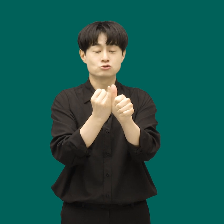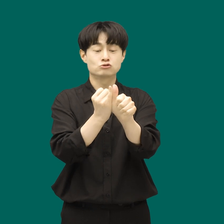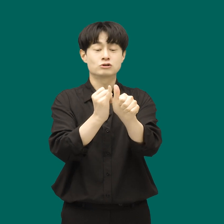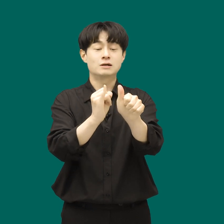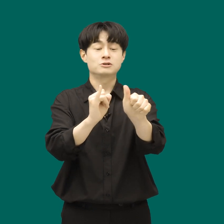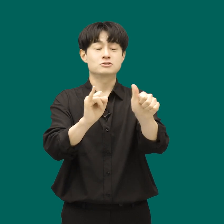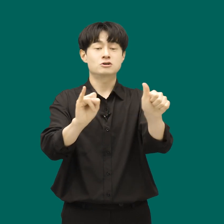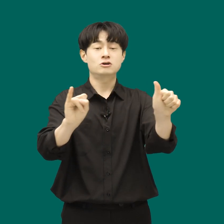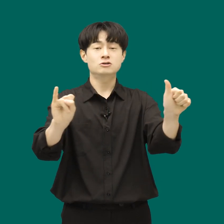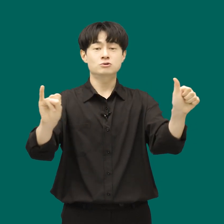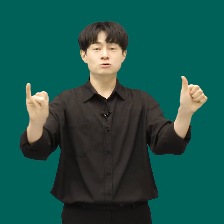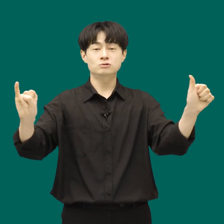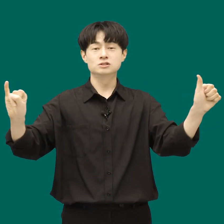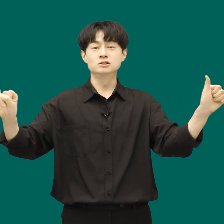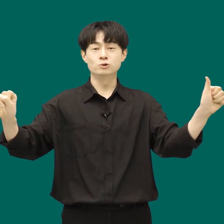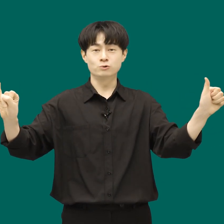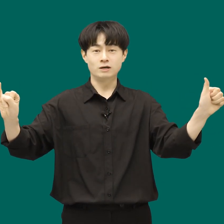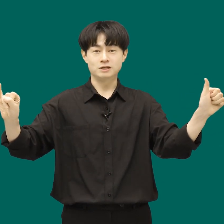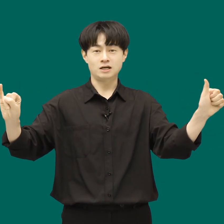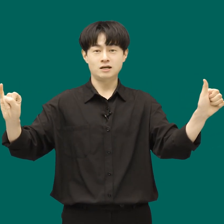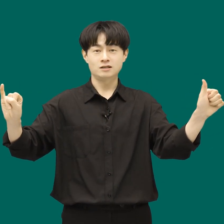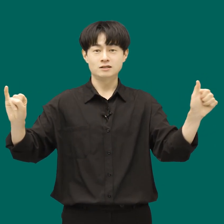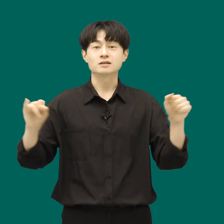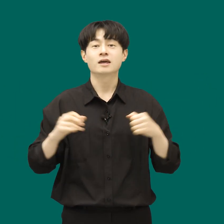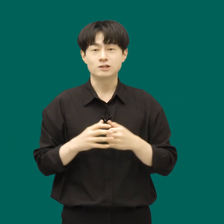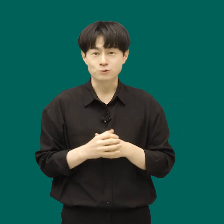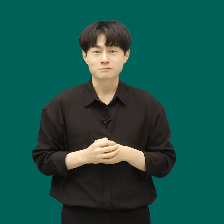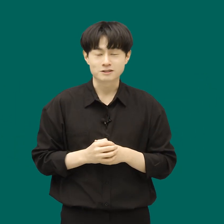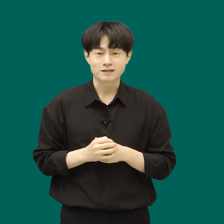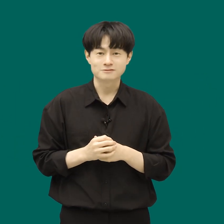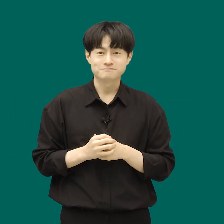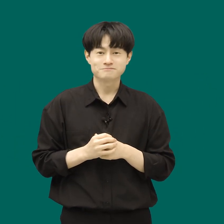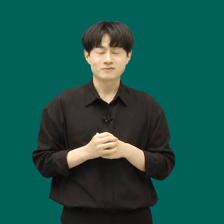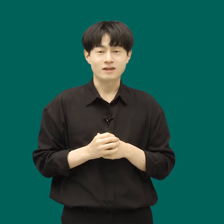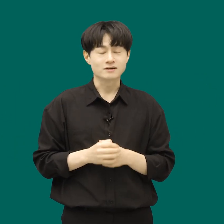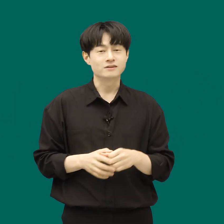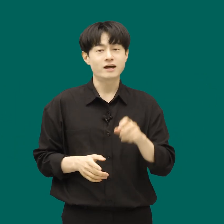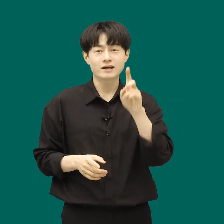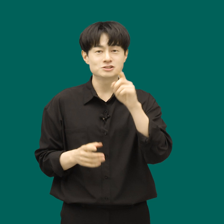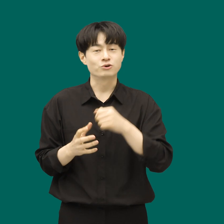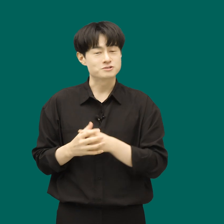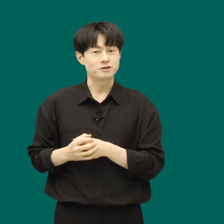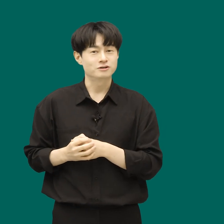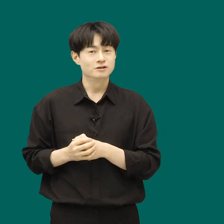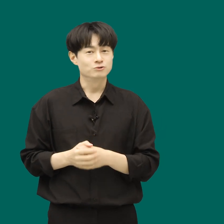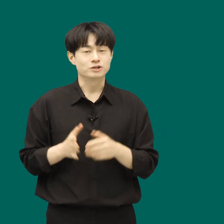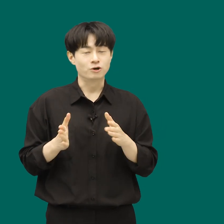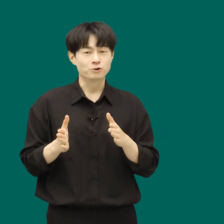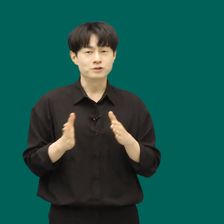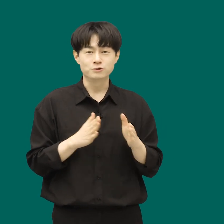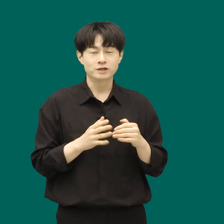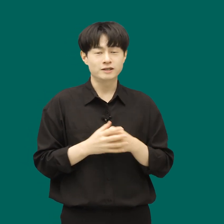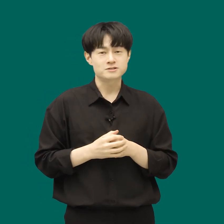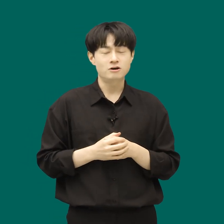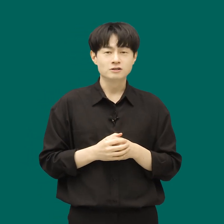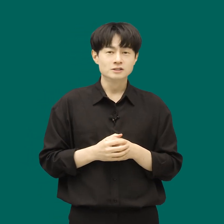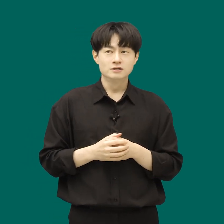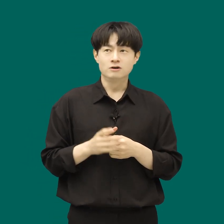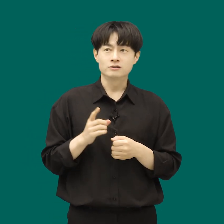바깥쪽으로 가면서 서로 등을 돌리고 갑니다. 이게 이혼입니다. 네. 근데 한 가지 더 있어요. 우리 결혼, 이혼에 대해서